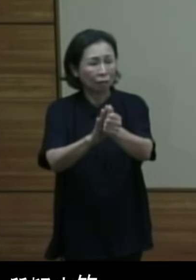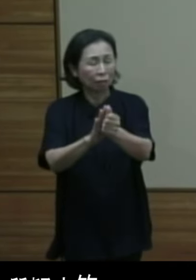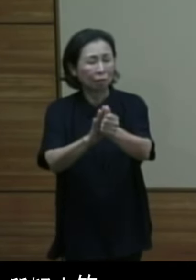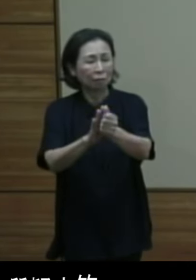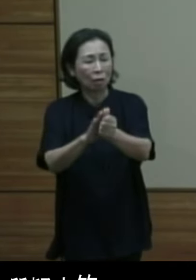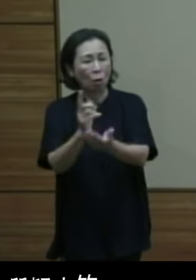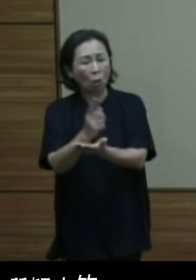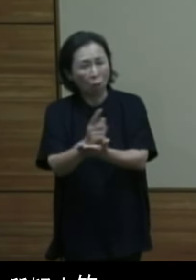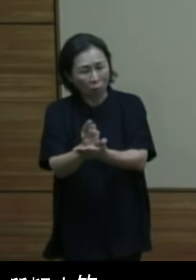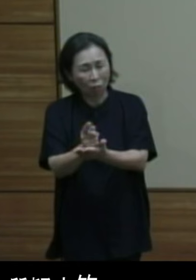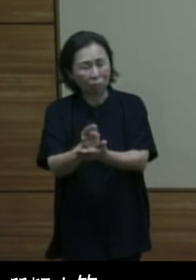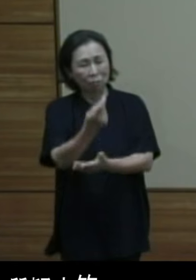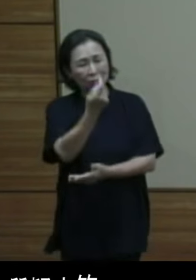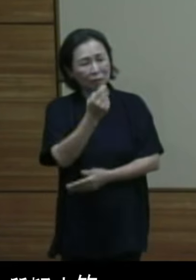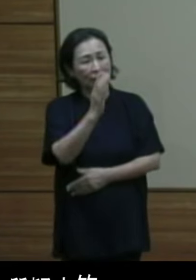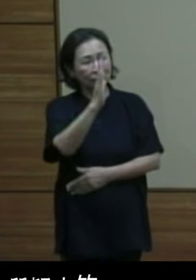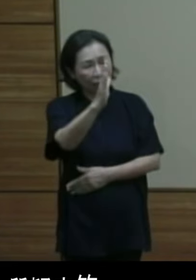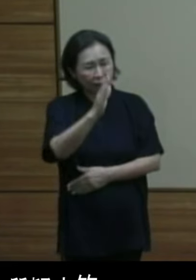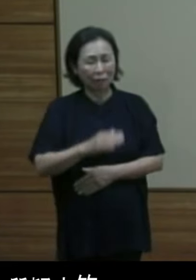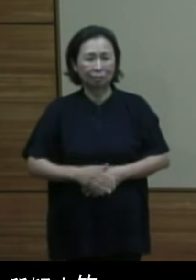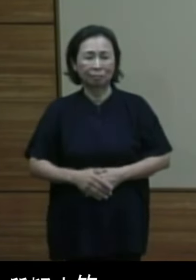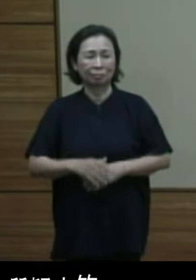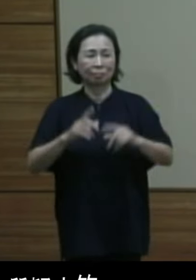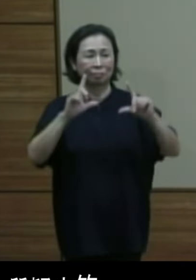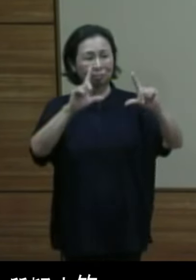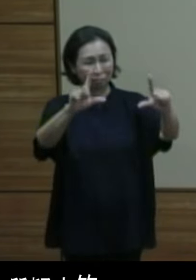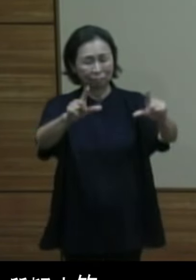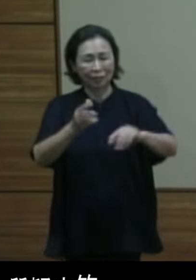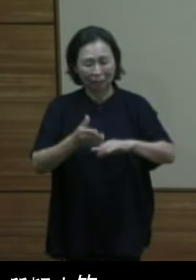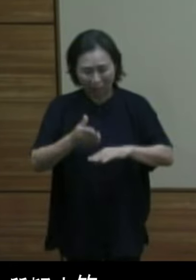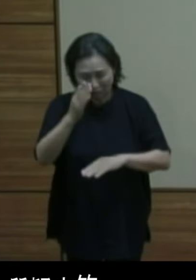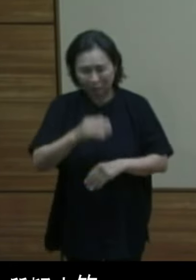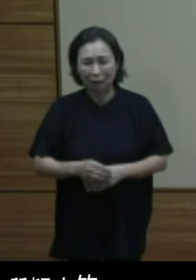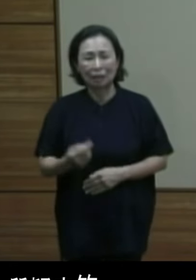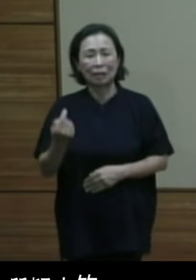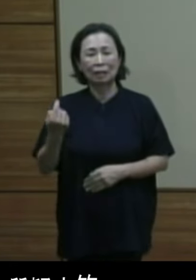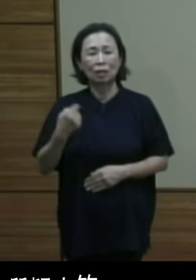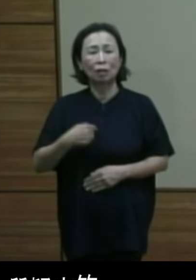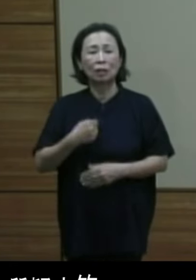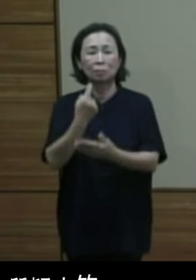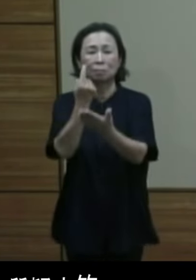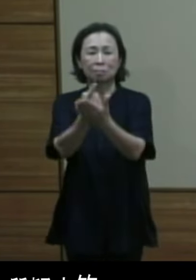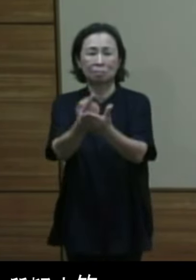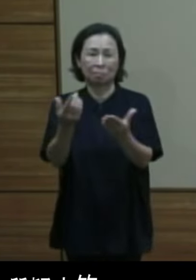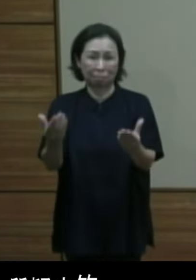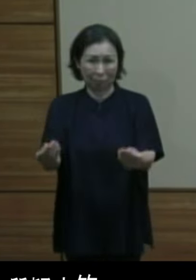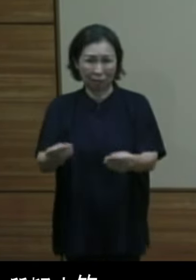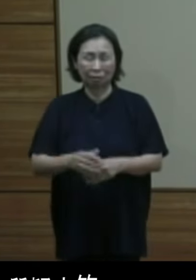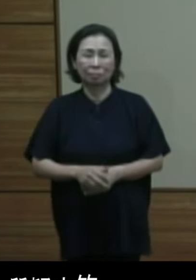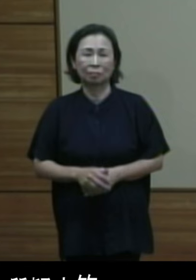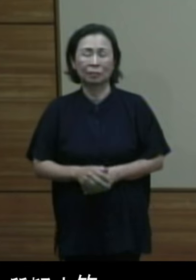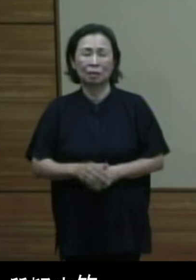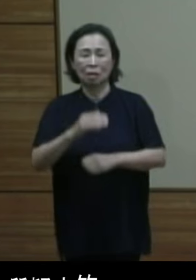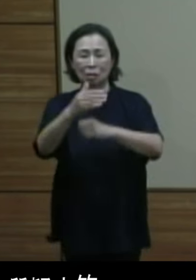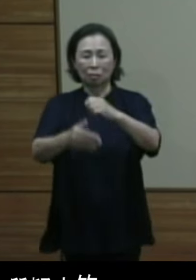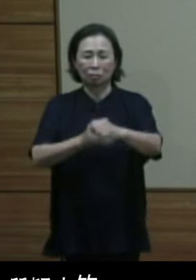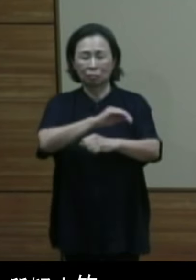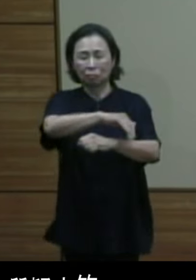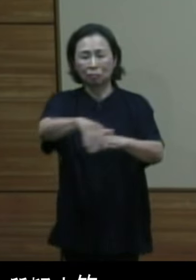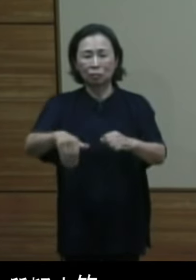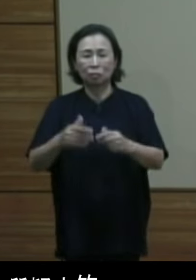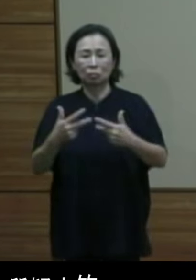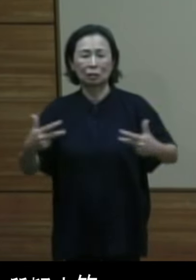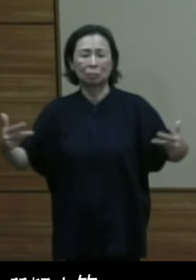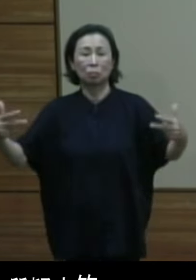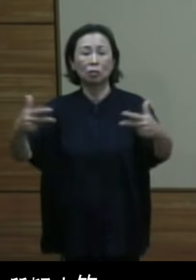向性について教えていただけると思います。よろしくお願いします。 はい、ありがとうございます。昨日私も参加しておきましたけれども、宇宙シンポジウムイン串本